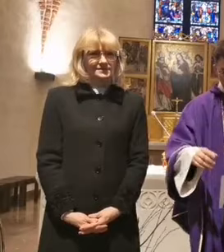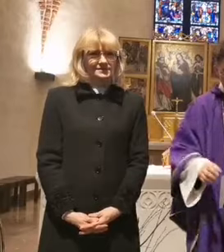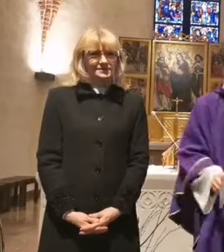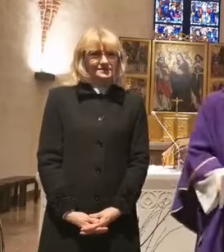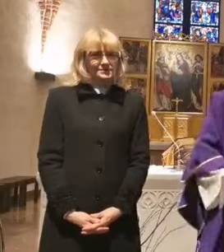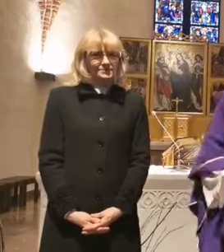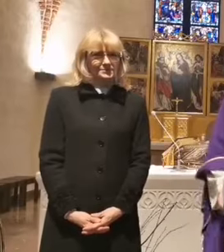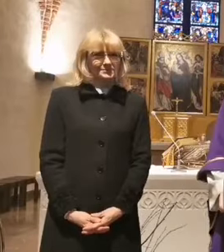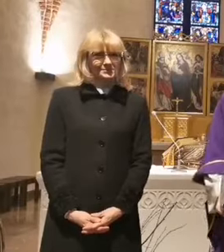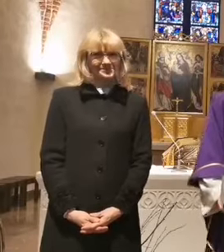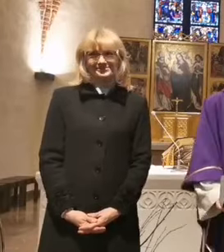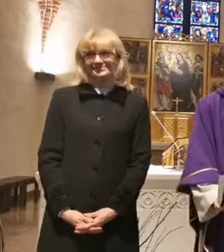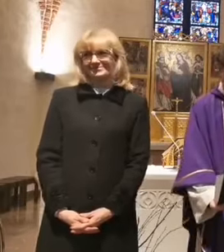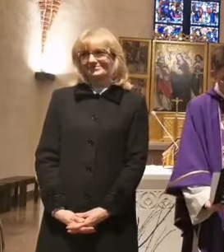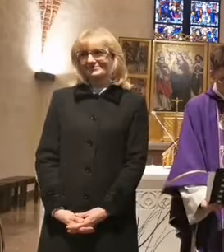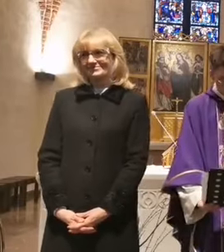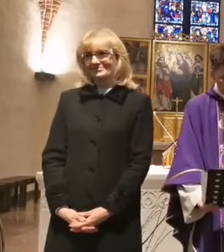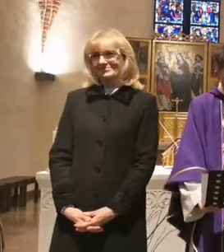Ja będę po prostu